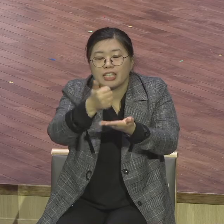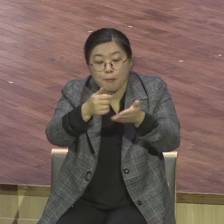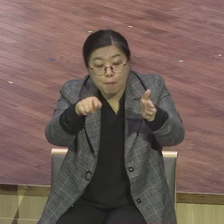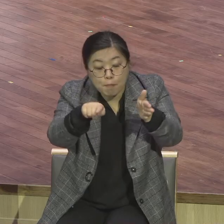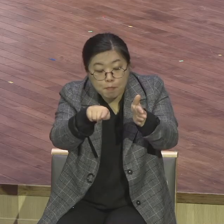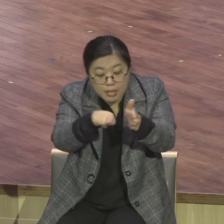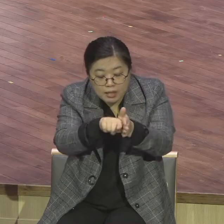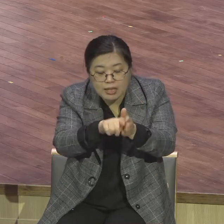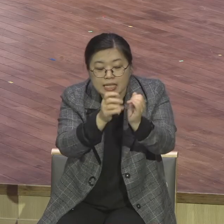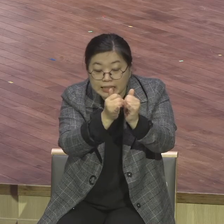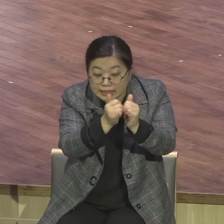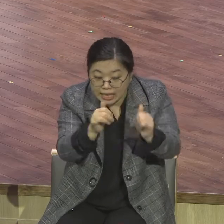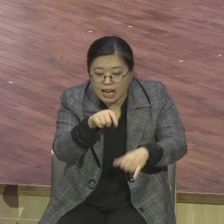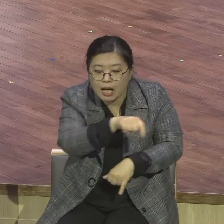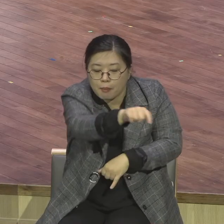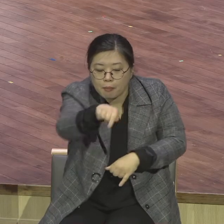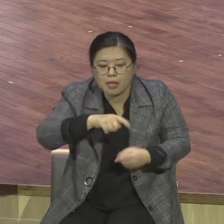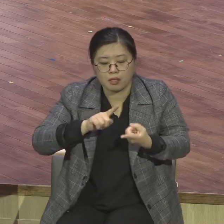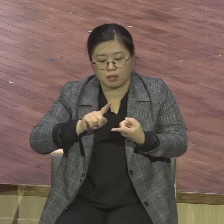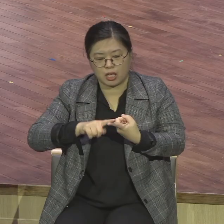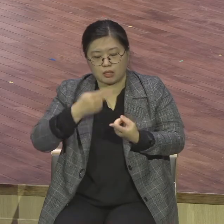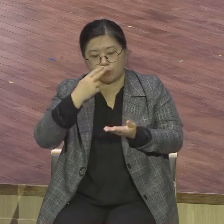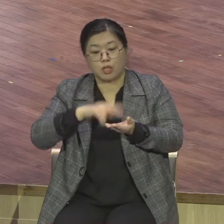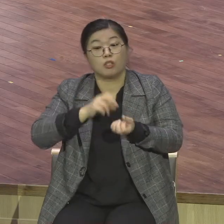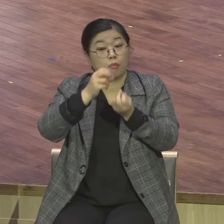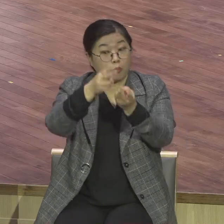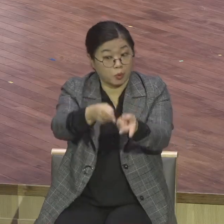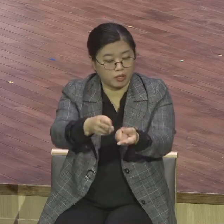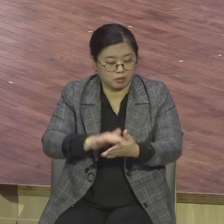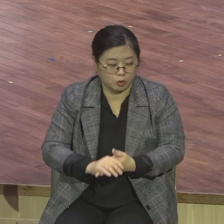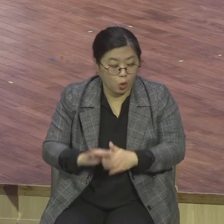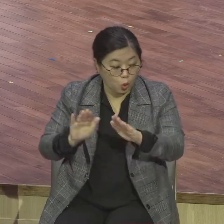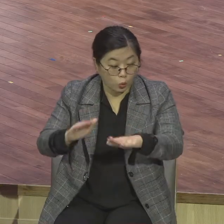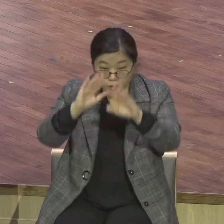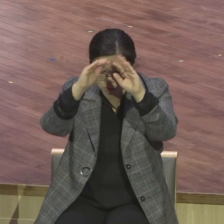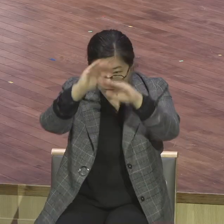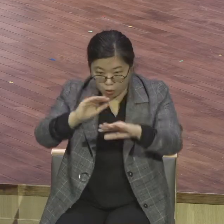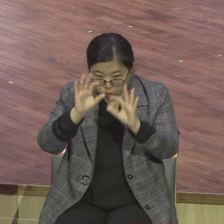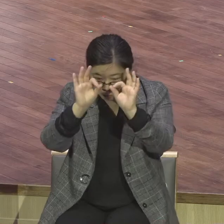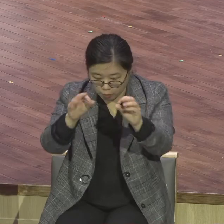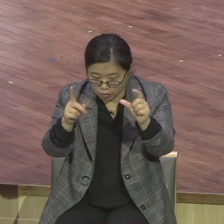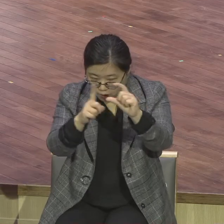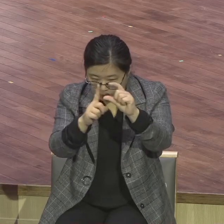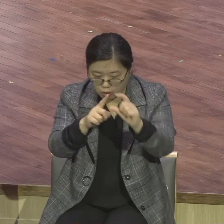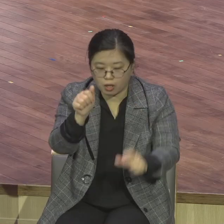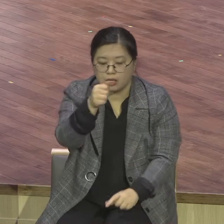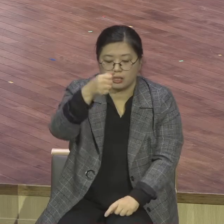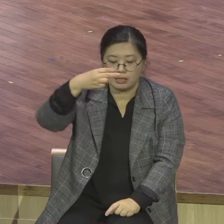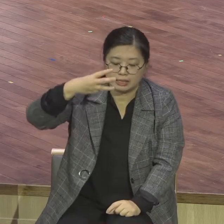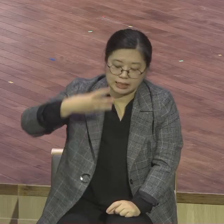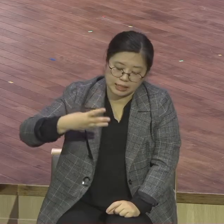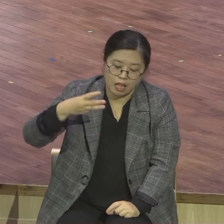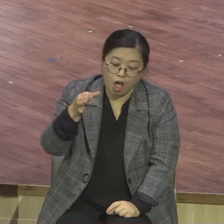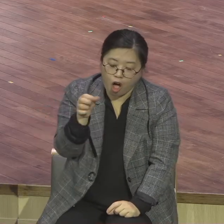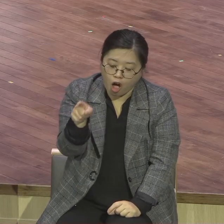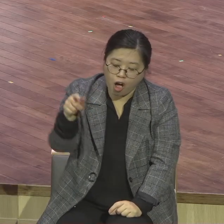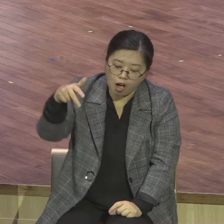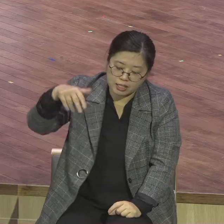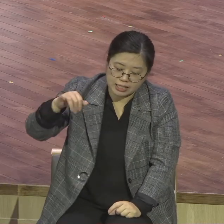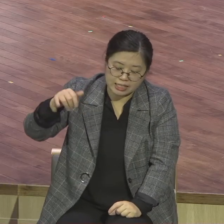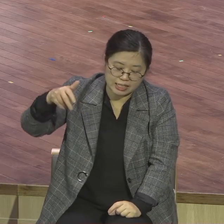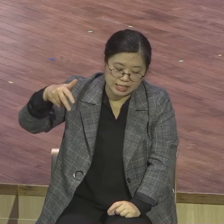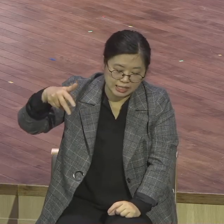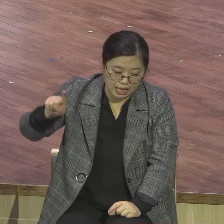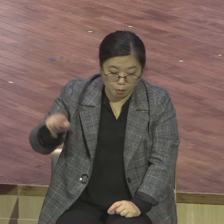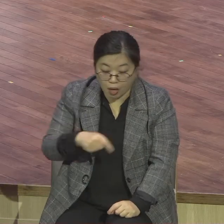흩어진 자들, 이걸 디아스포라, 이 다 흩어진 자들, 당시 이들을 영적 상태가